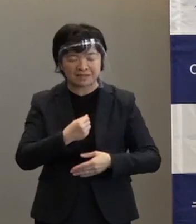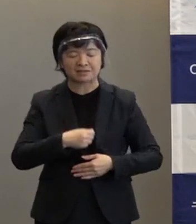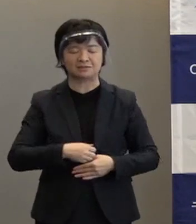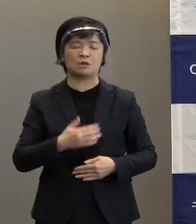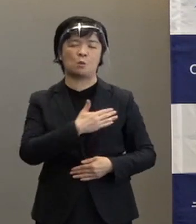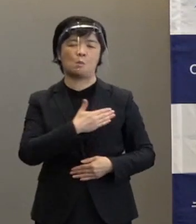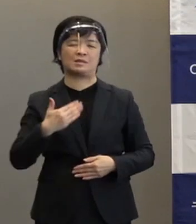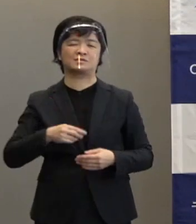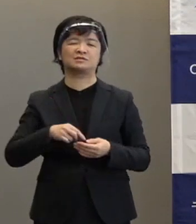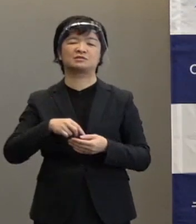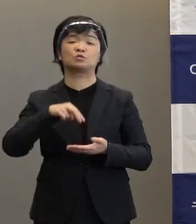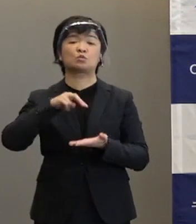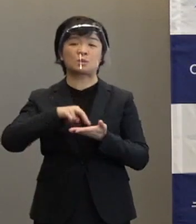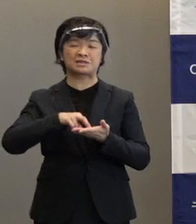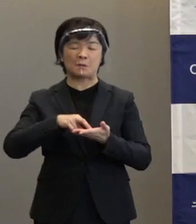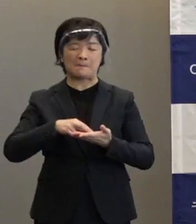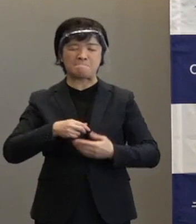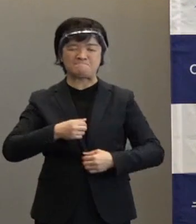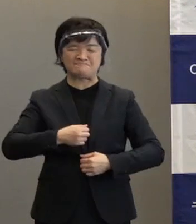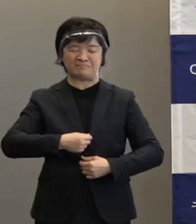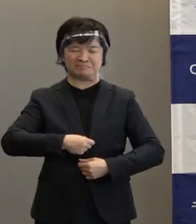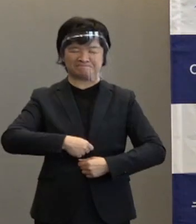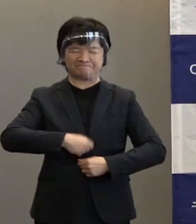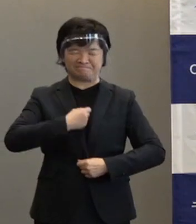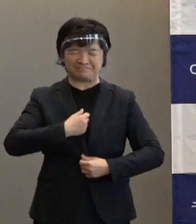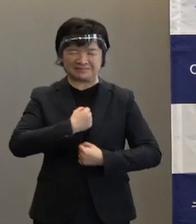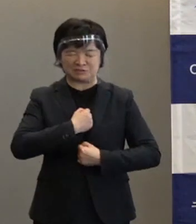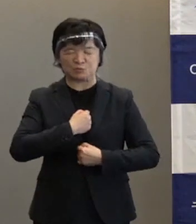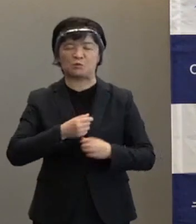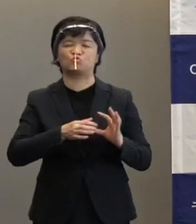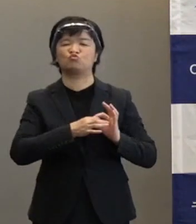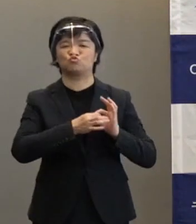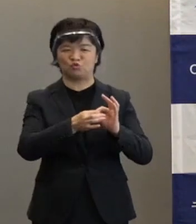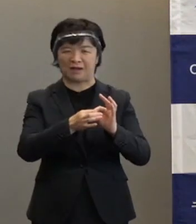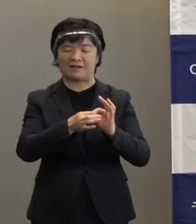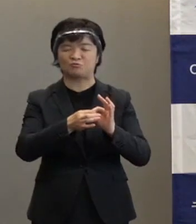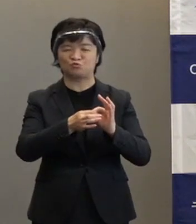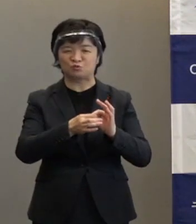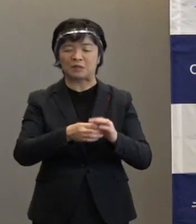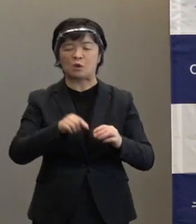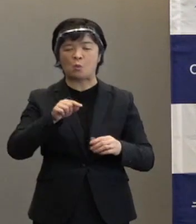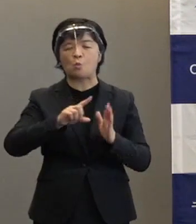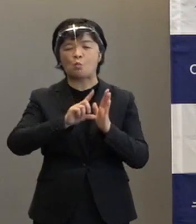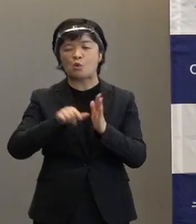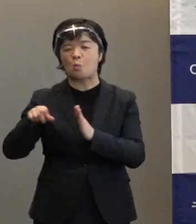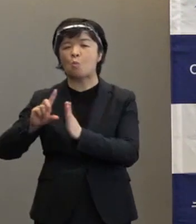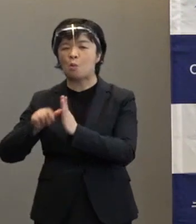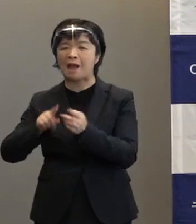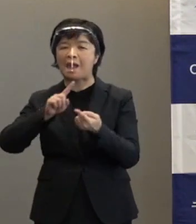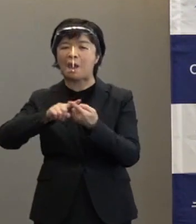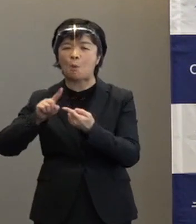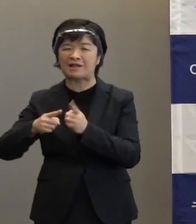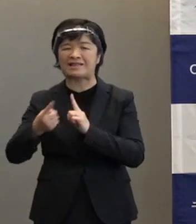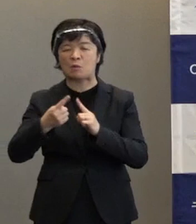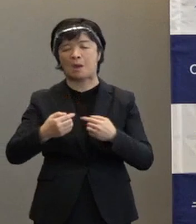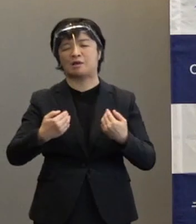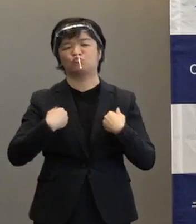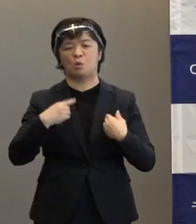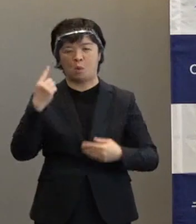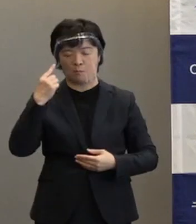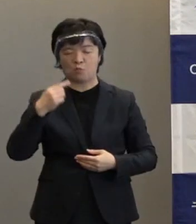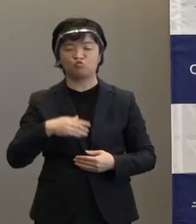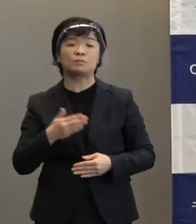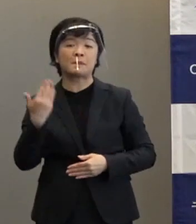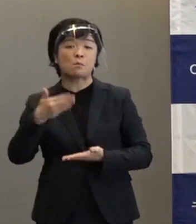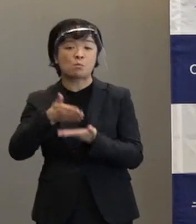ればですね、予断を許さず、その時必要な状況の中でですね、対応していきたいというふうに思いますが、前回の会見でも申し上げた通